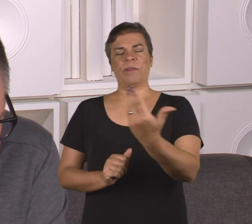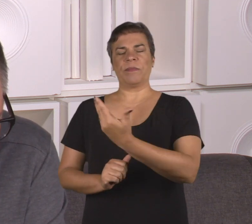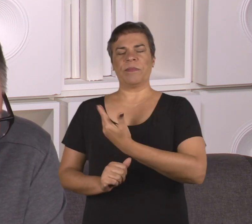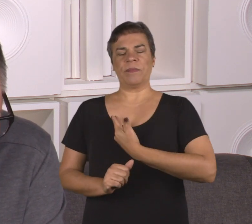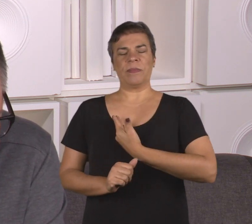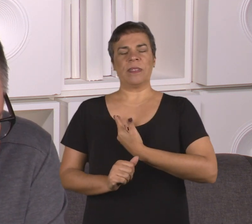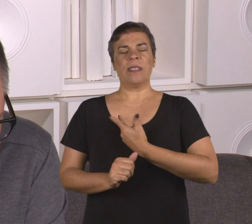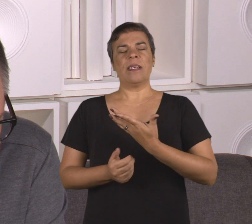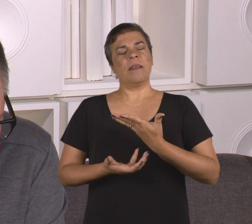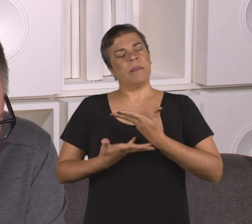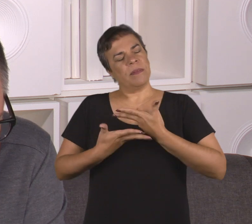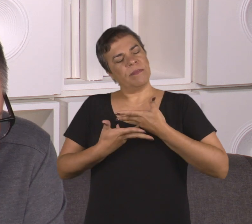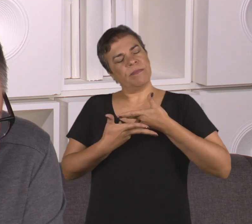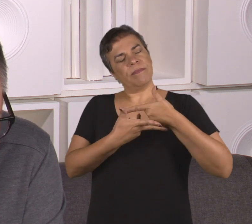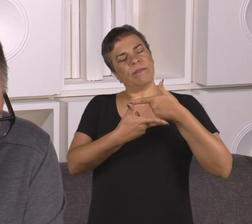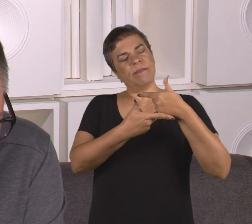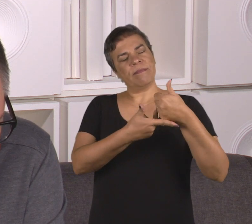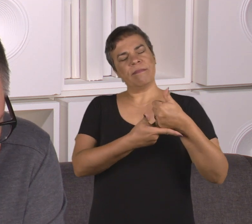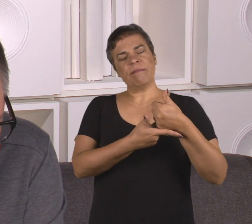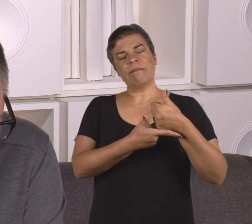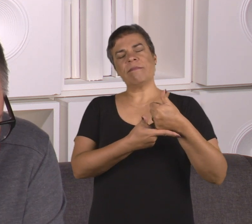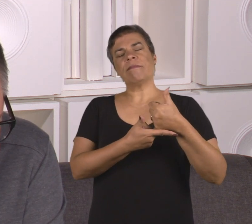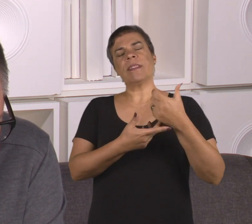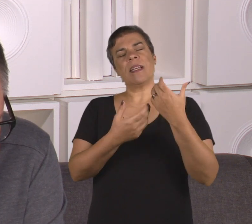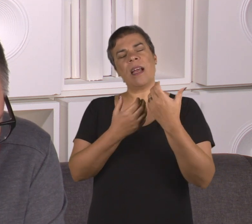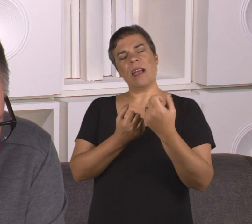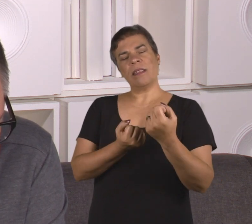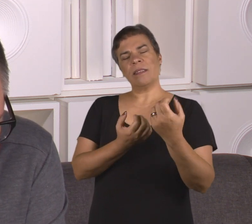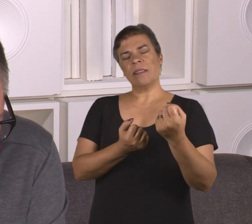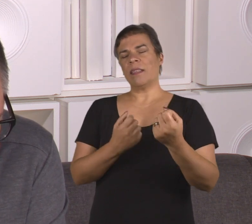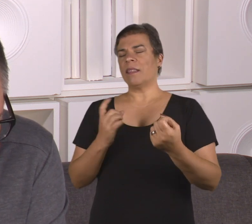teu acolhimento de cada um de nós